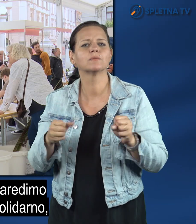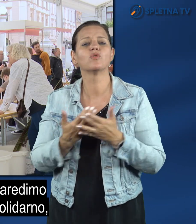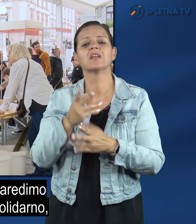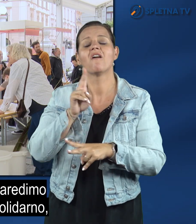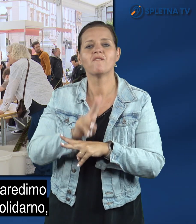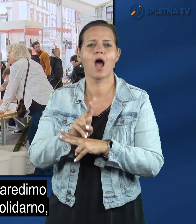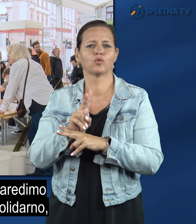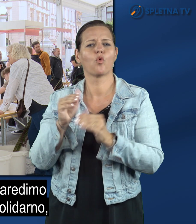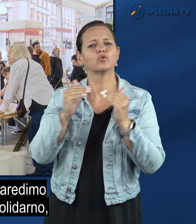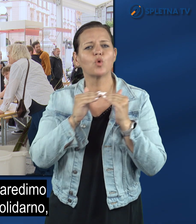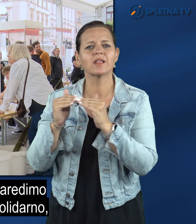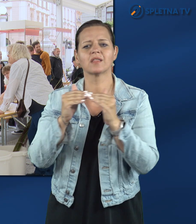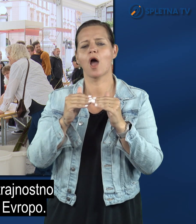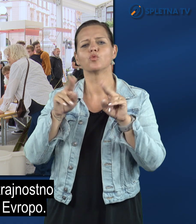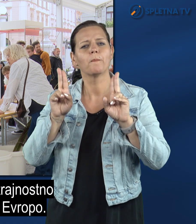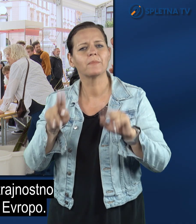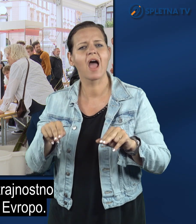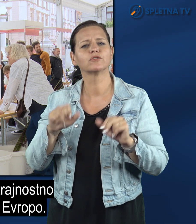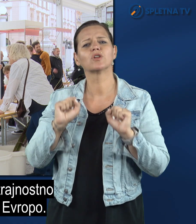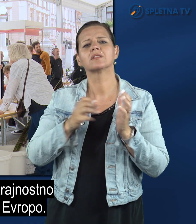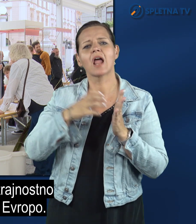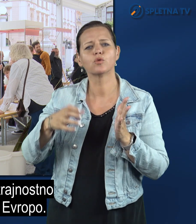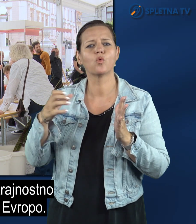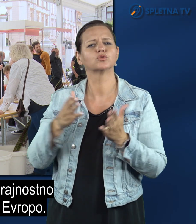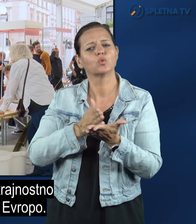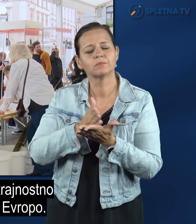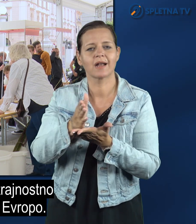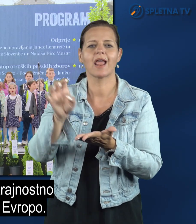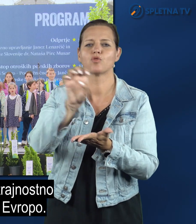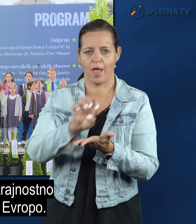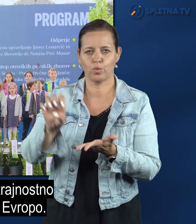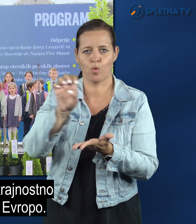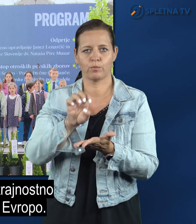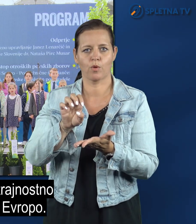varno, solidarno, pravično in trajnostno usmerjeno Evropo.